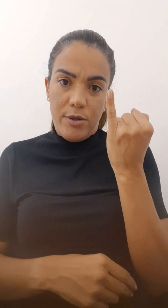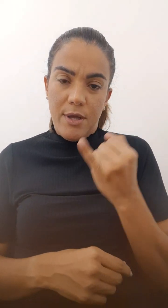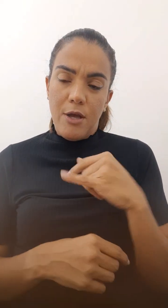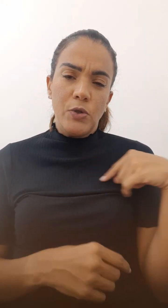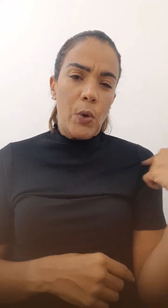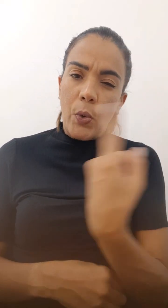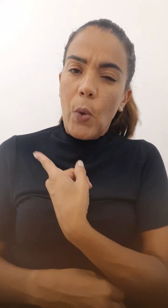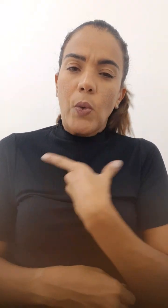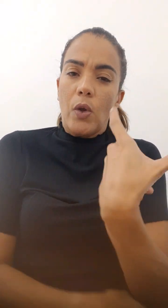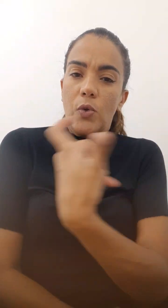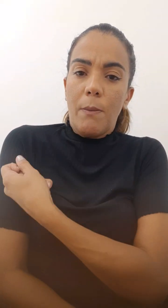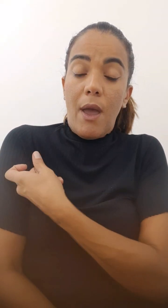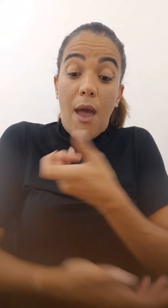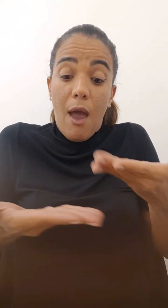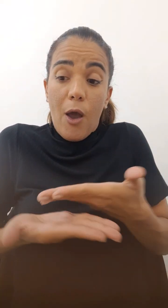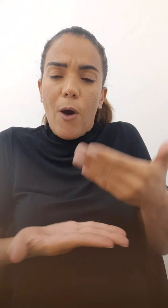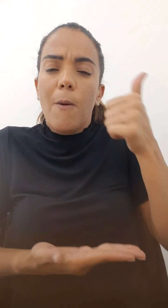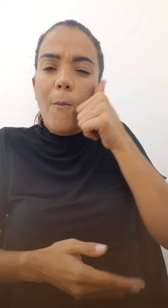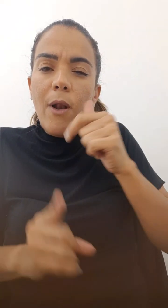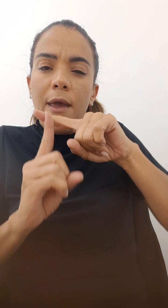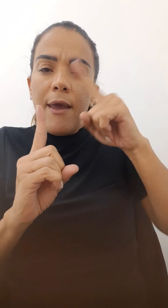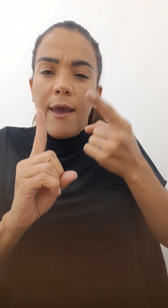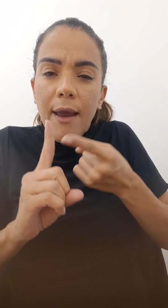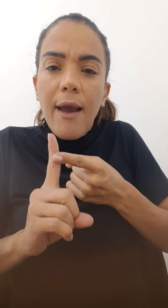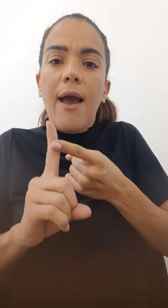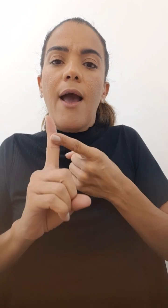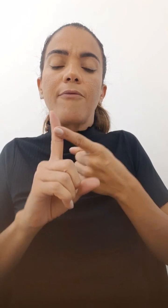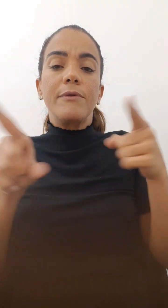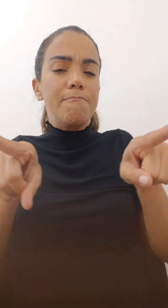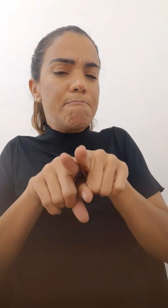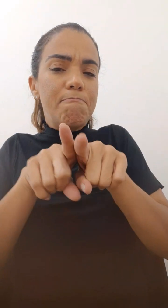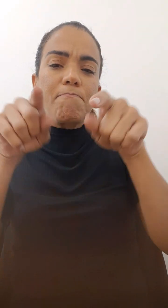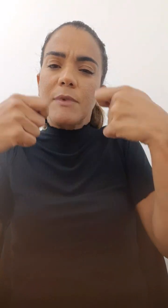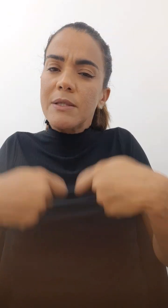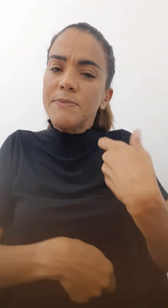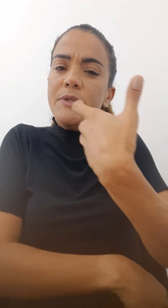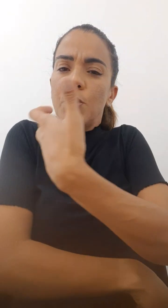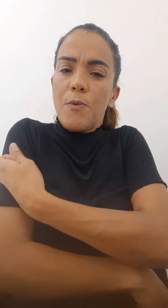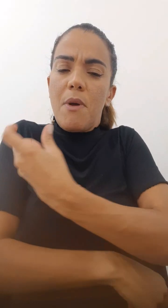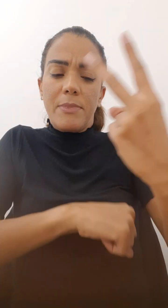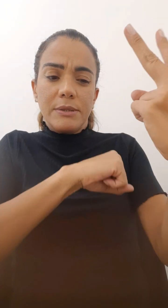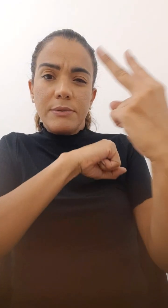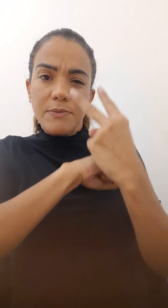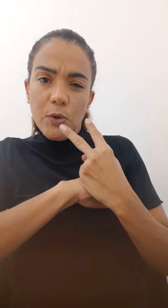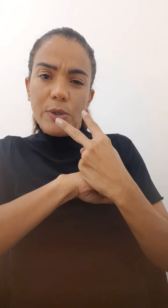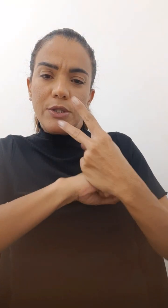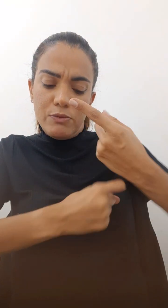dessas mutações venham a ser totalmente prejudiciais à vida humana. Então, nós precisamos nos